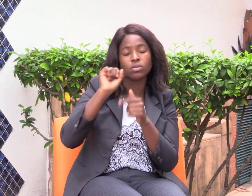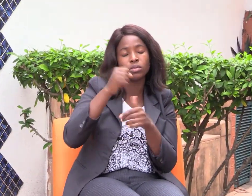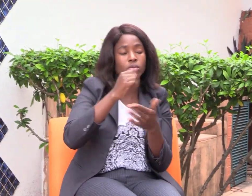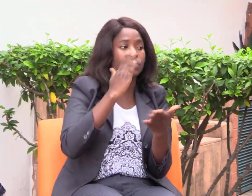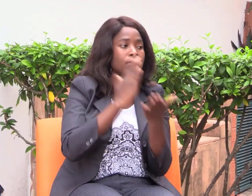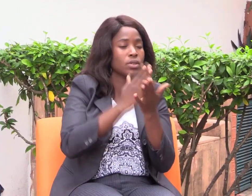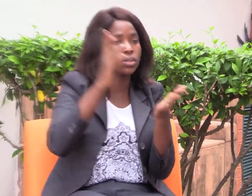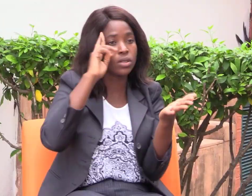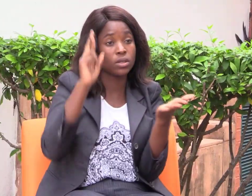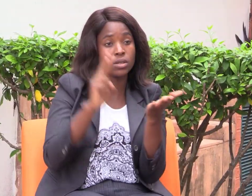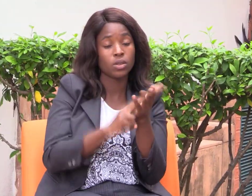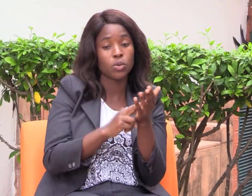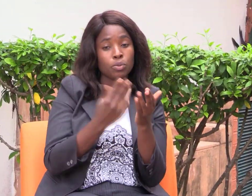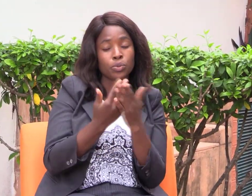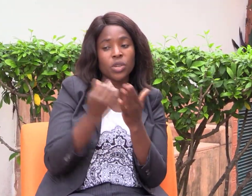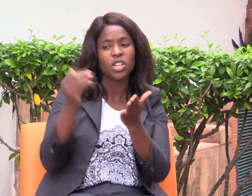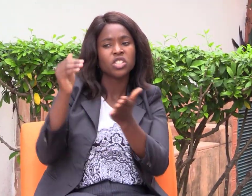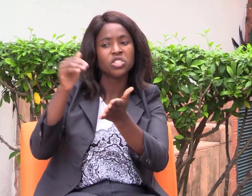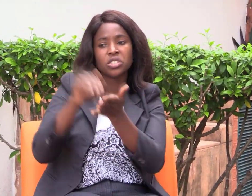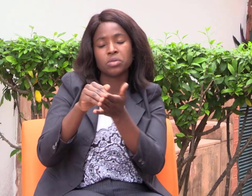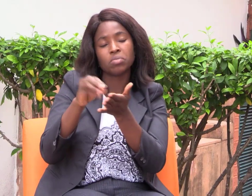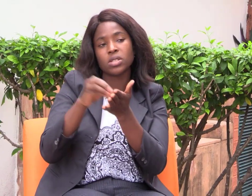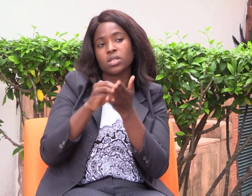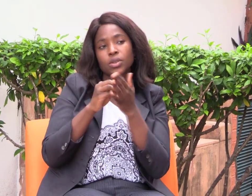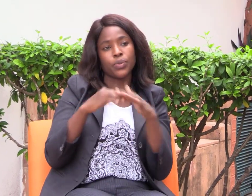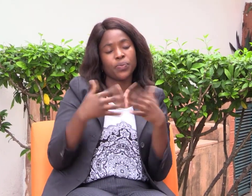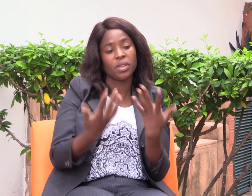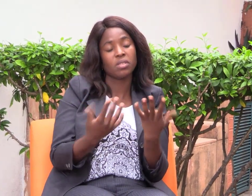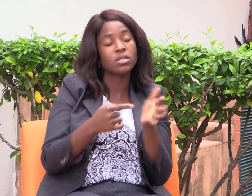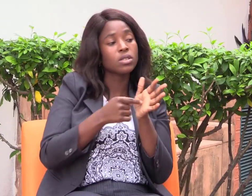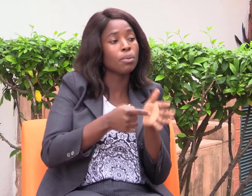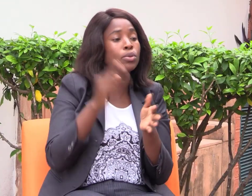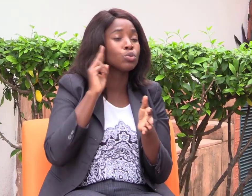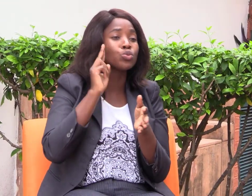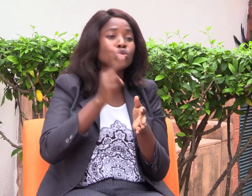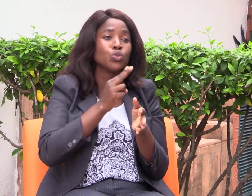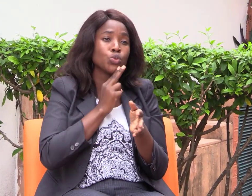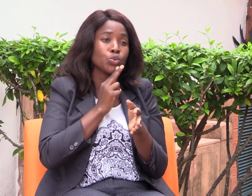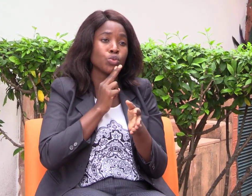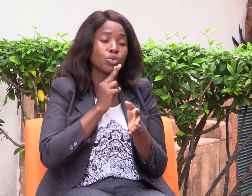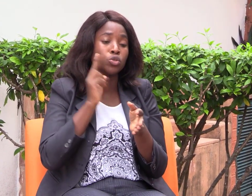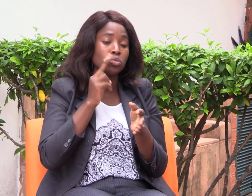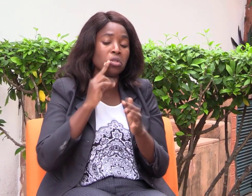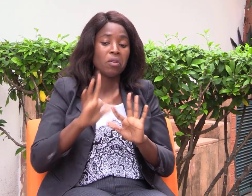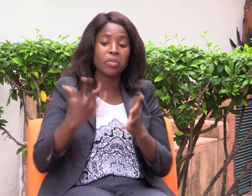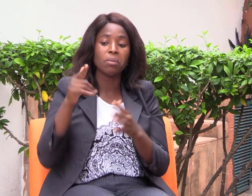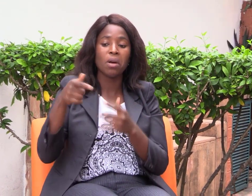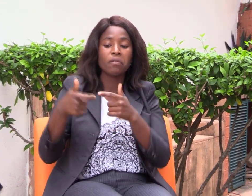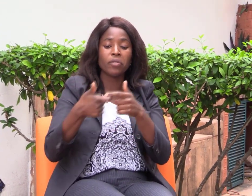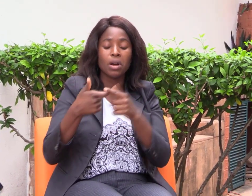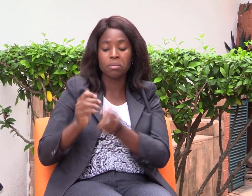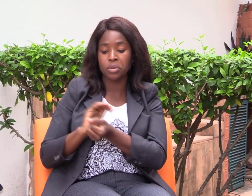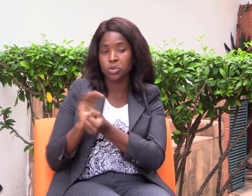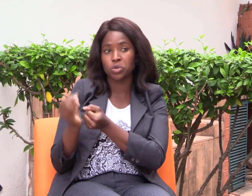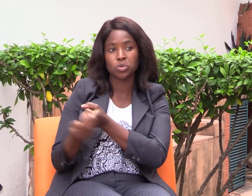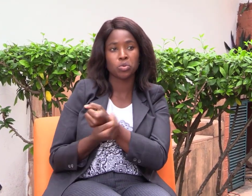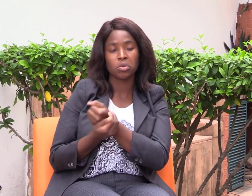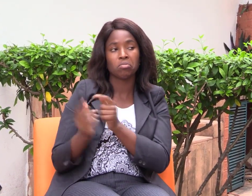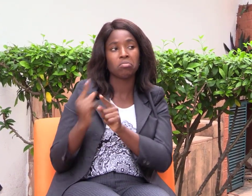Para falar em zonas rurais, para falar em zonas longínquas, isso é verdade. Como as pessoas surdas vivem